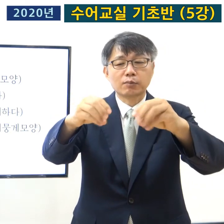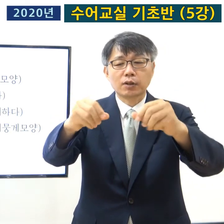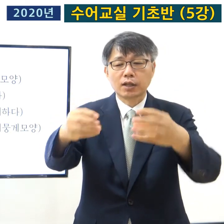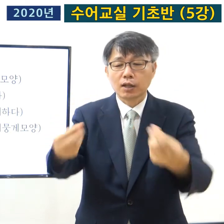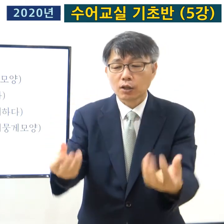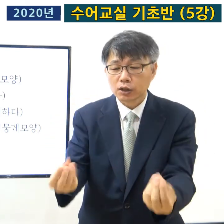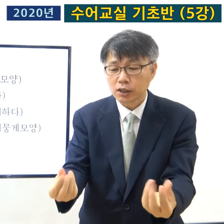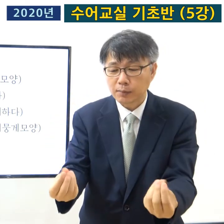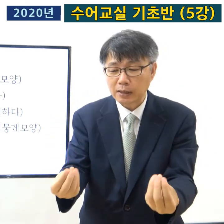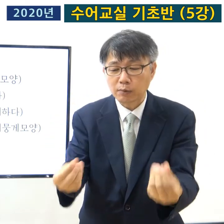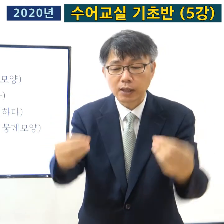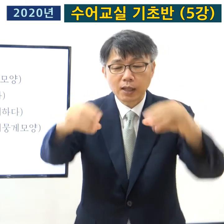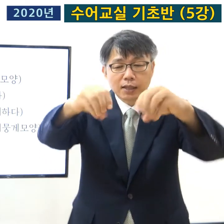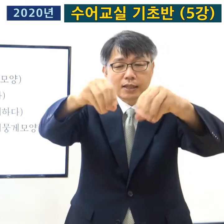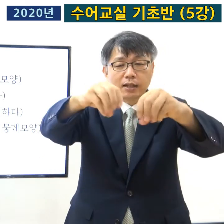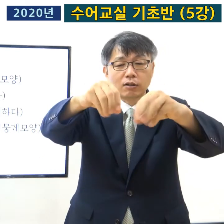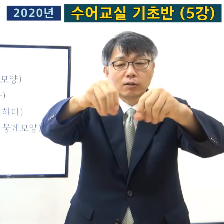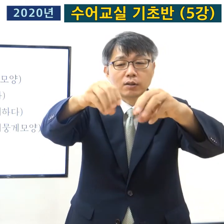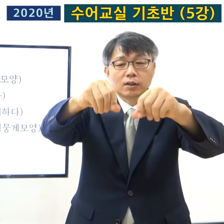표현인데 흙 만져보면 이렇게 되잖아요. 이렇게